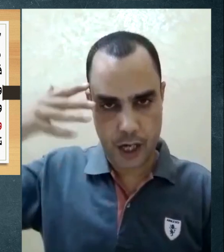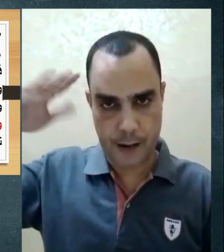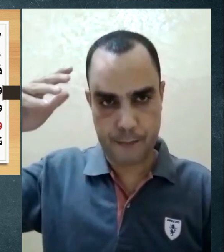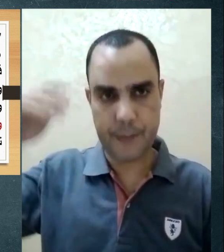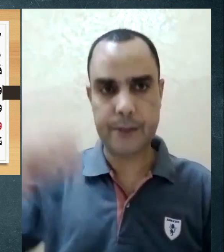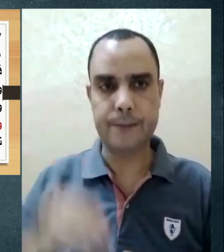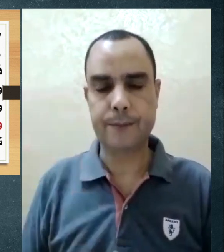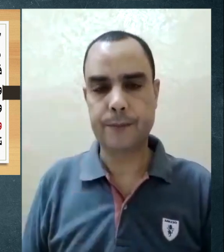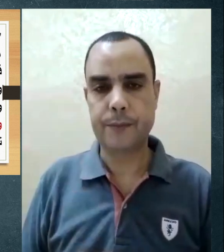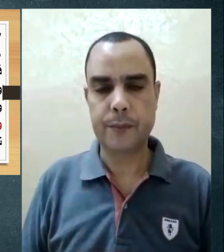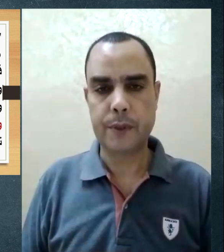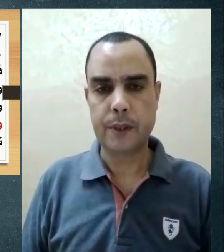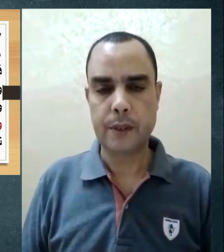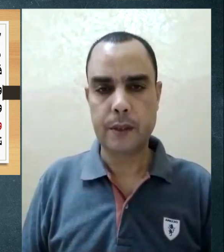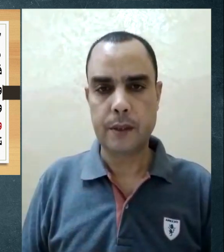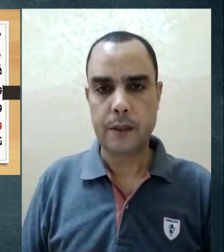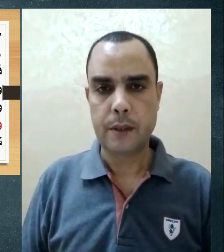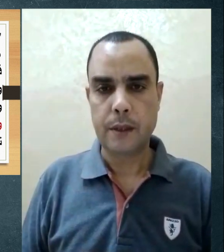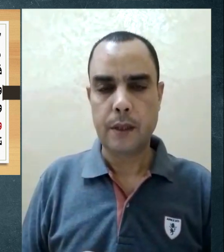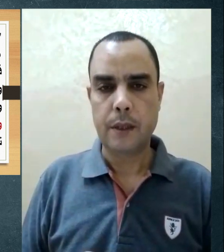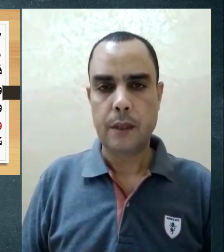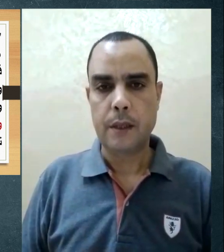تنشئة الشاب